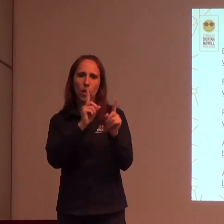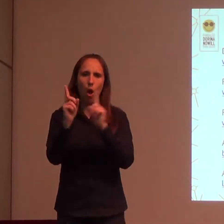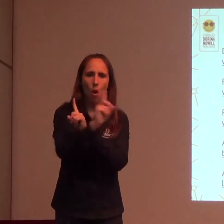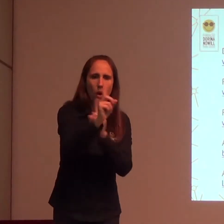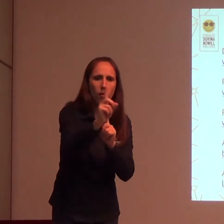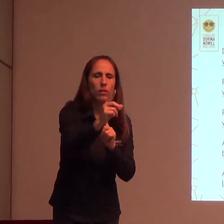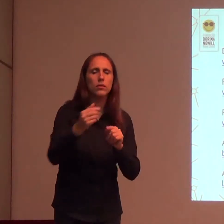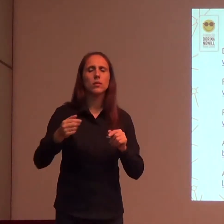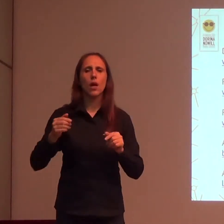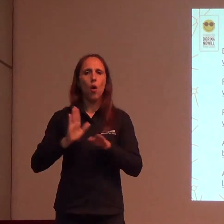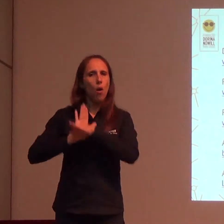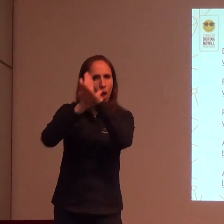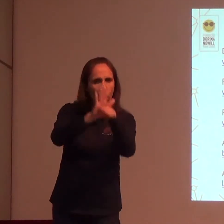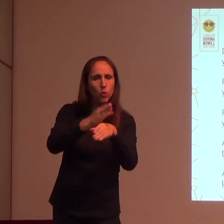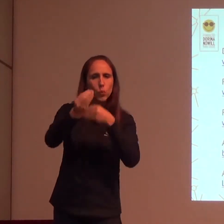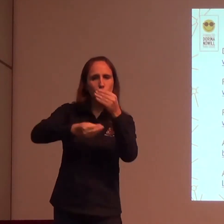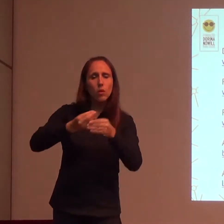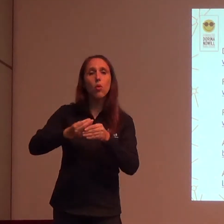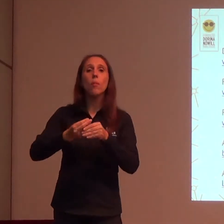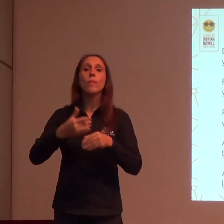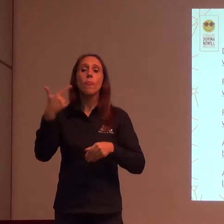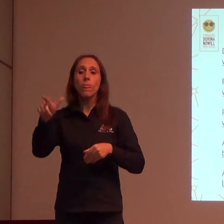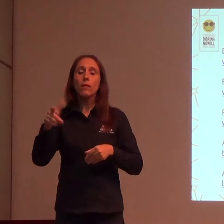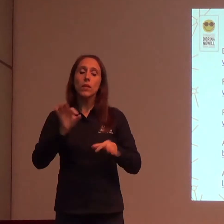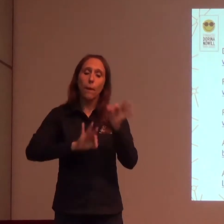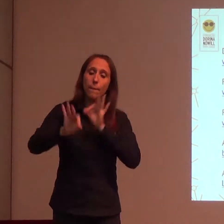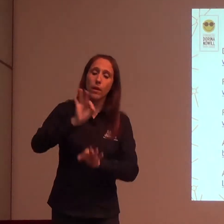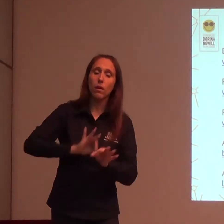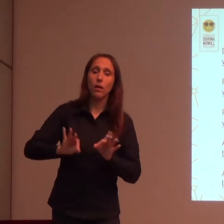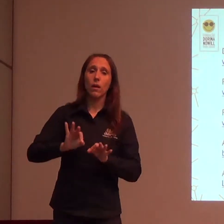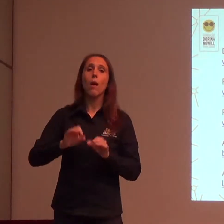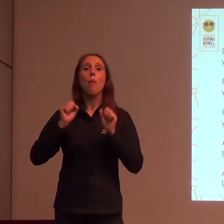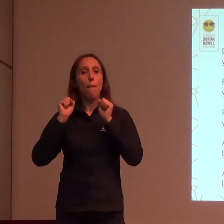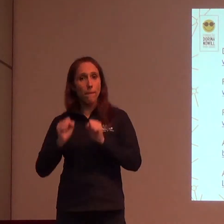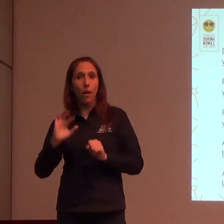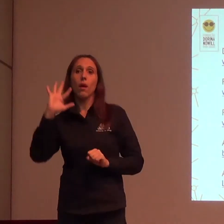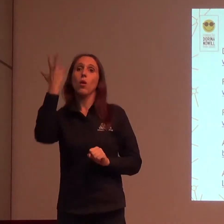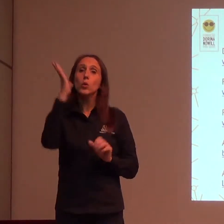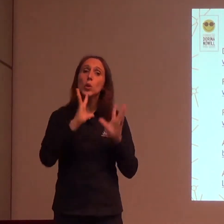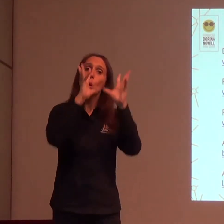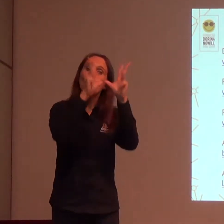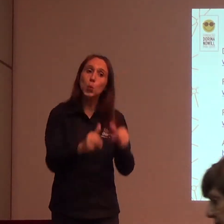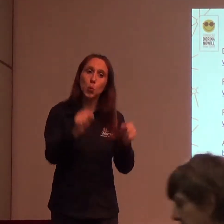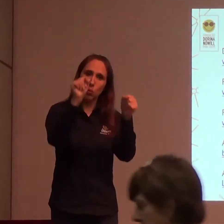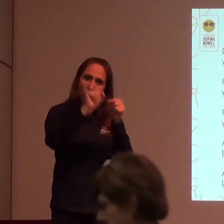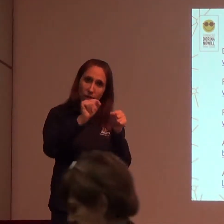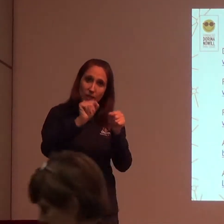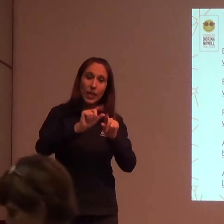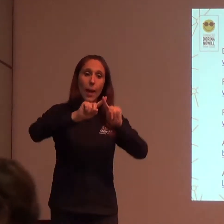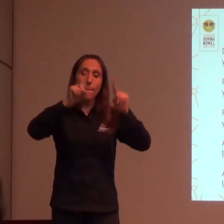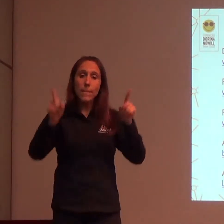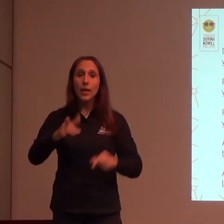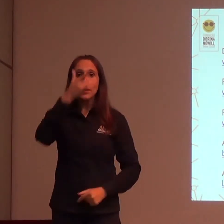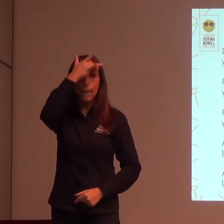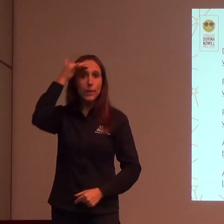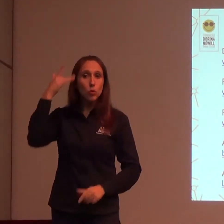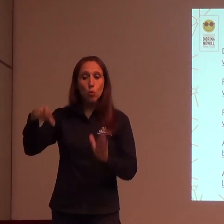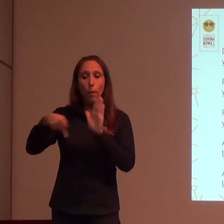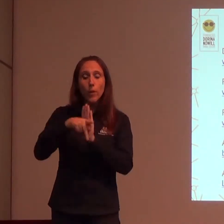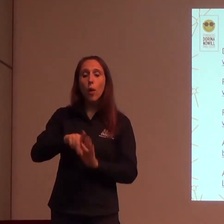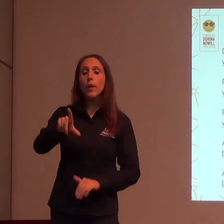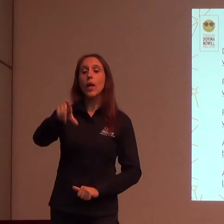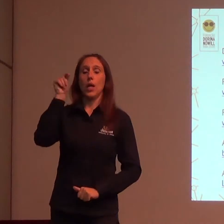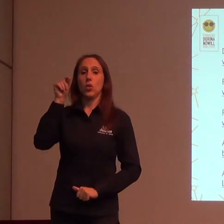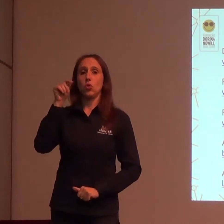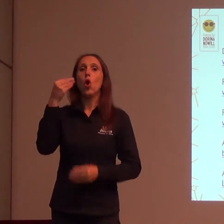programa que a pessoa vai ter que passar por tudo isso. Ela que vai escolher. Ela pode passar por tudo isso, inclusive, mas ela que vai escolher. Então, é uma... E um